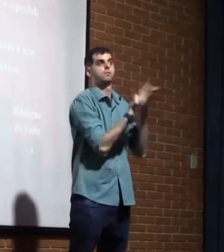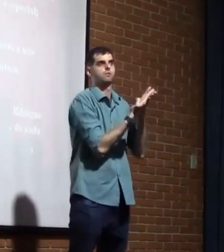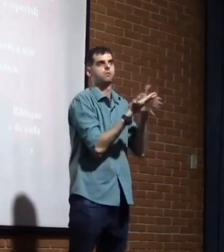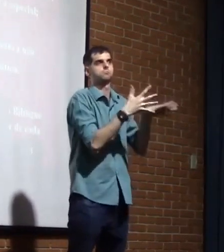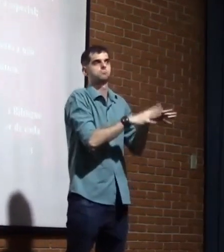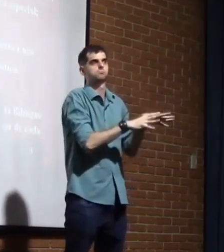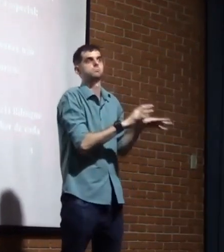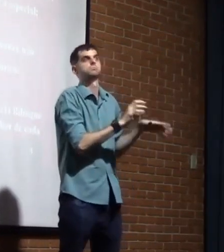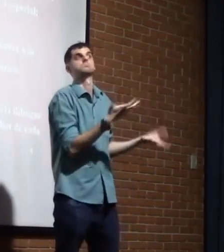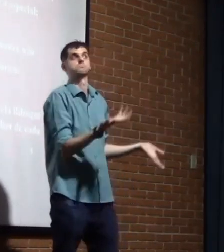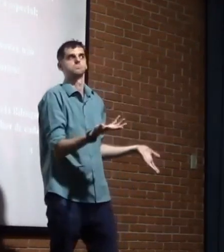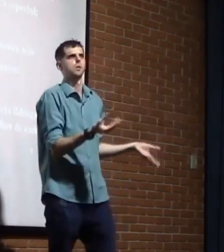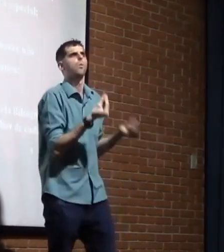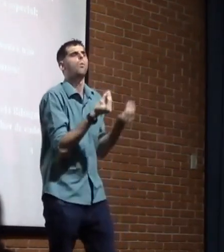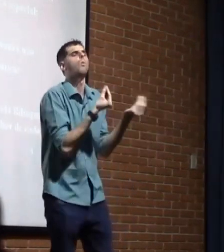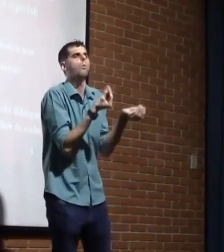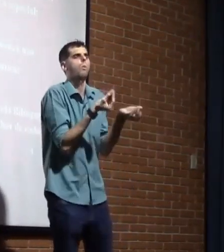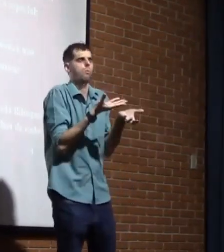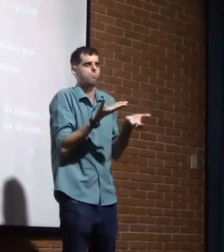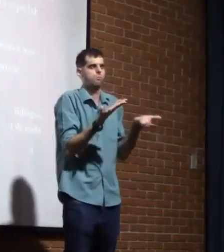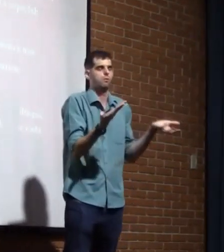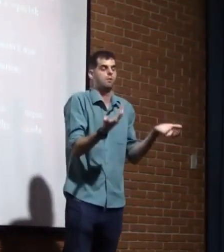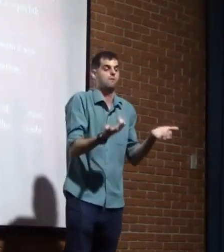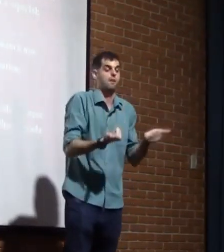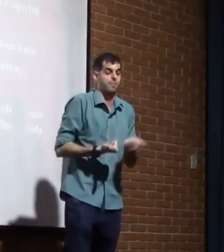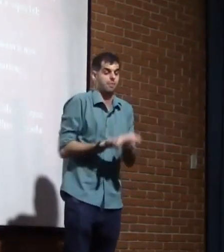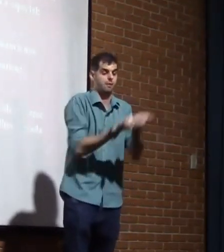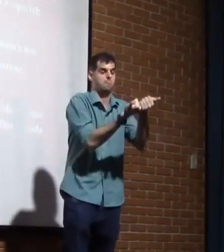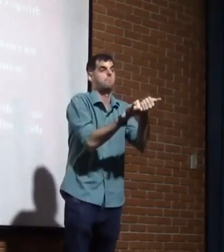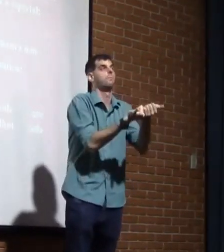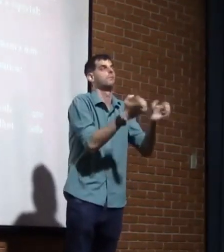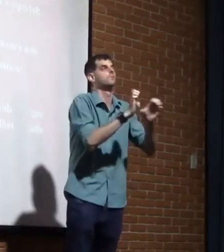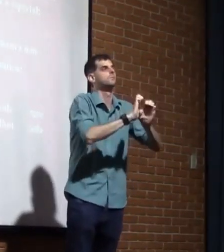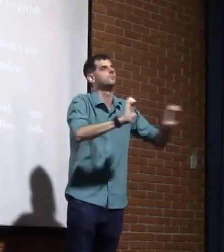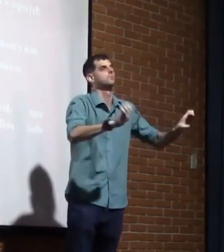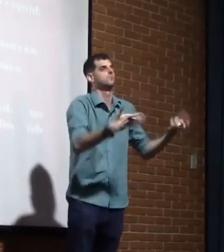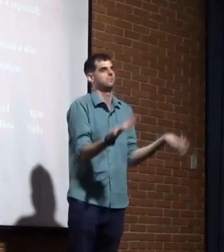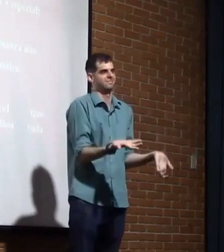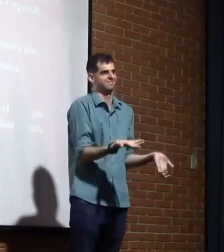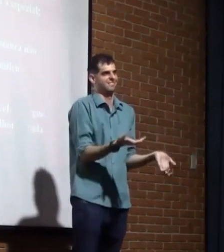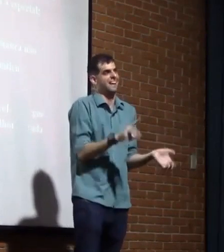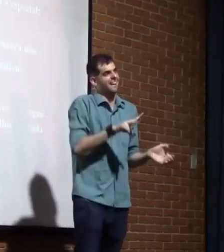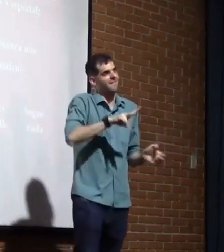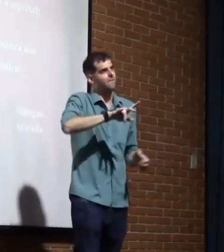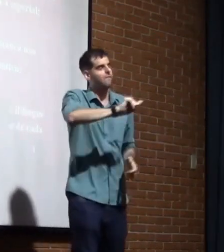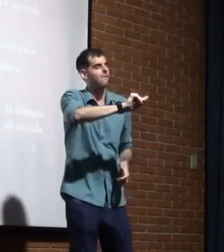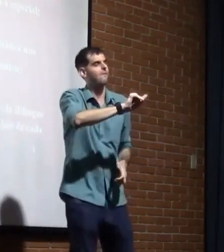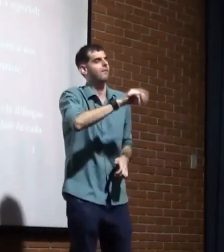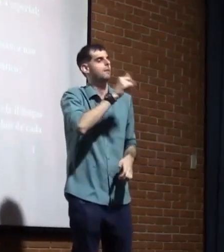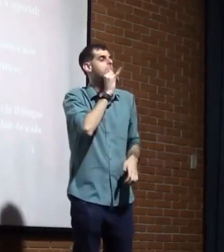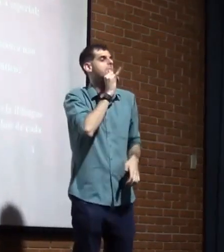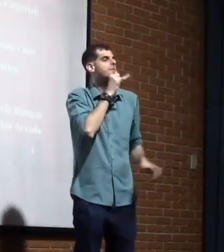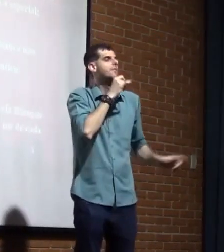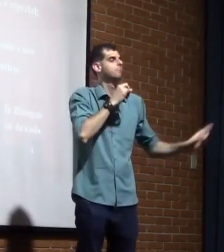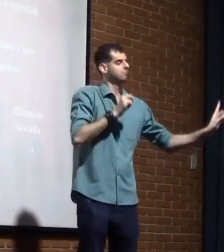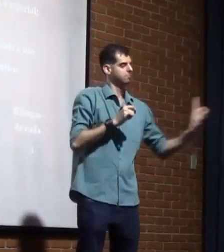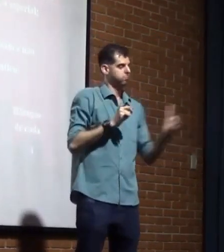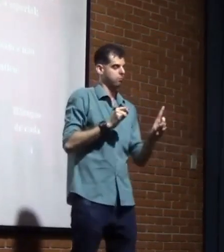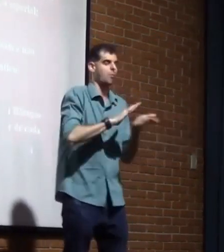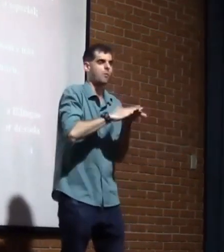assim, a escola ela deveria ser inclusiva, recebendo também professores surdos em outras esferas, entendeu? E aí